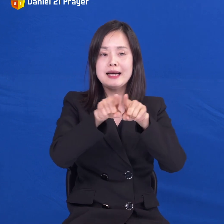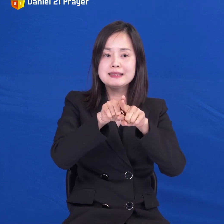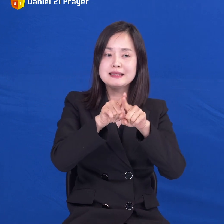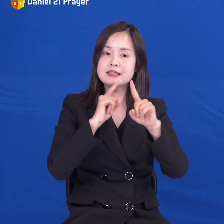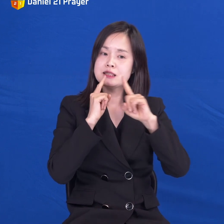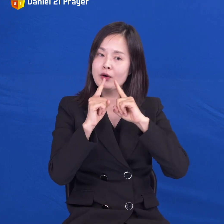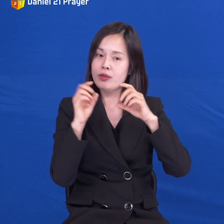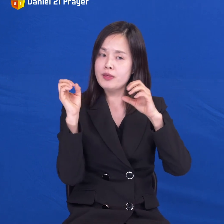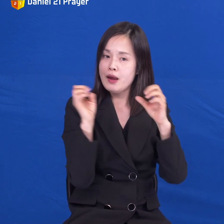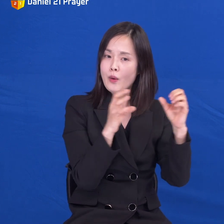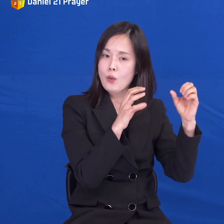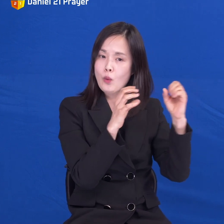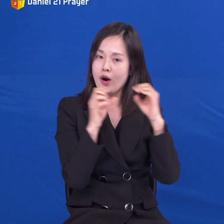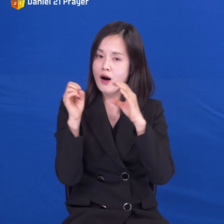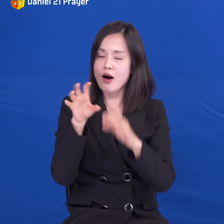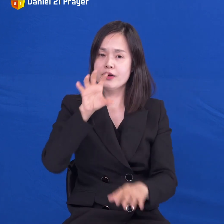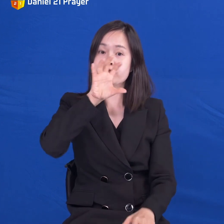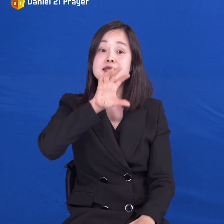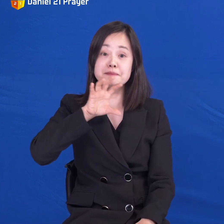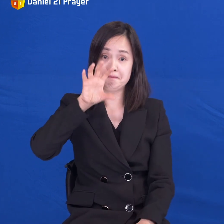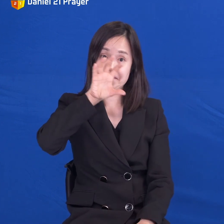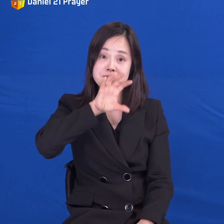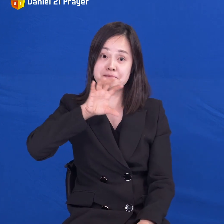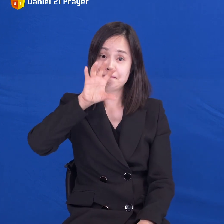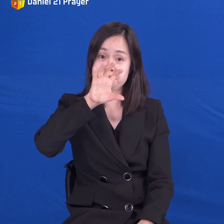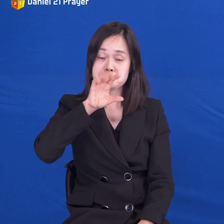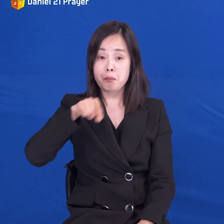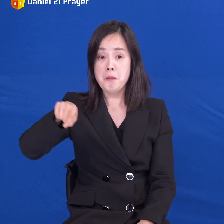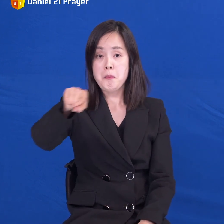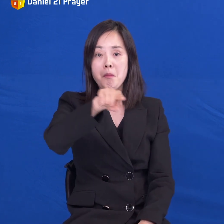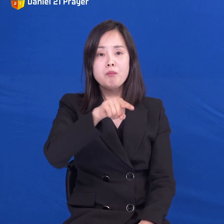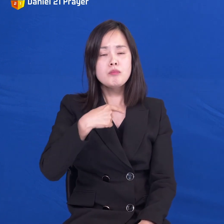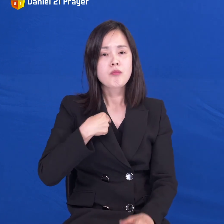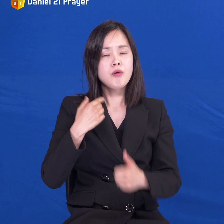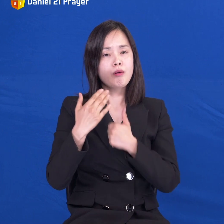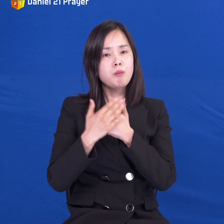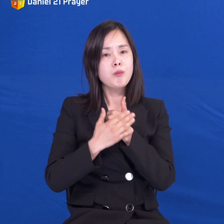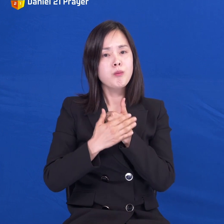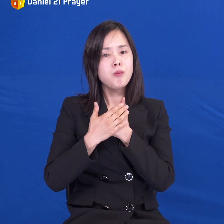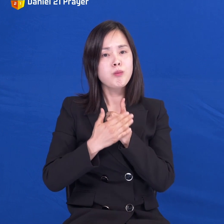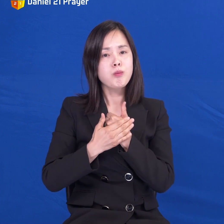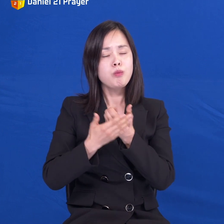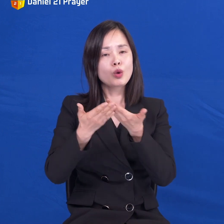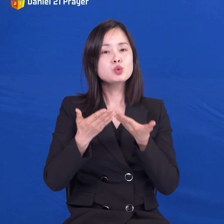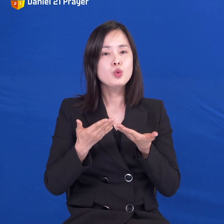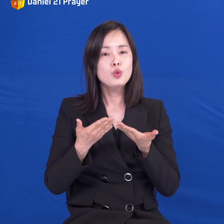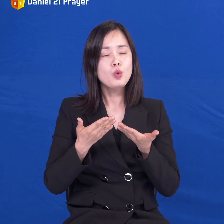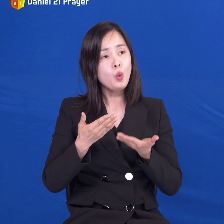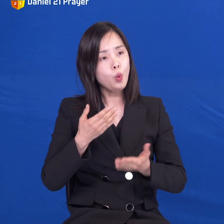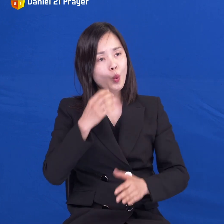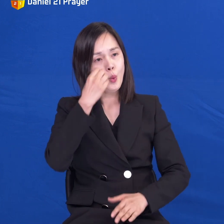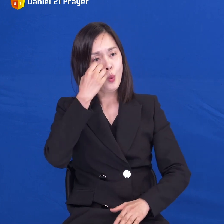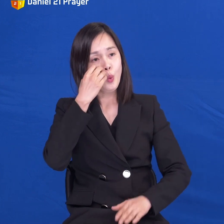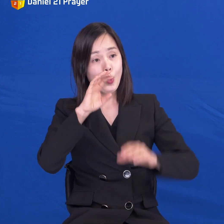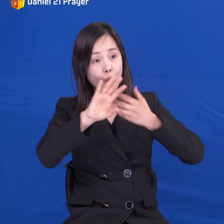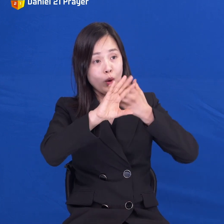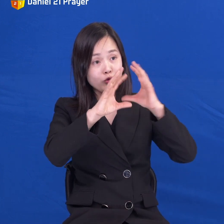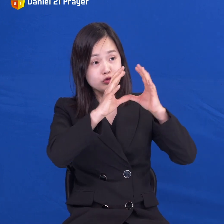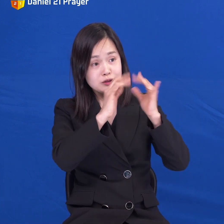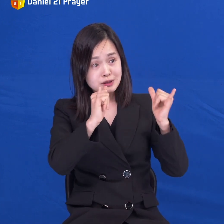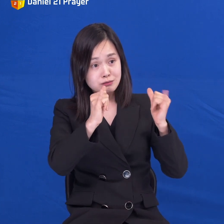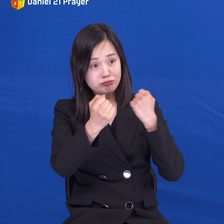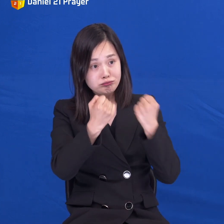연습을 했어요. 근데 이 사람들이 굉장히 친절합니다. 애국인이 왜 우리나라 말을 배우지 하면서 너무너무